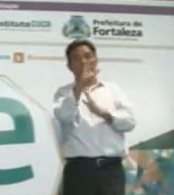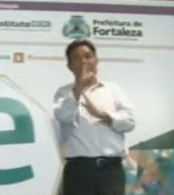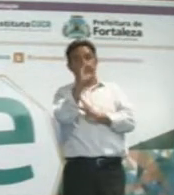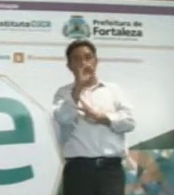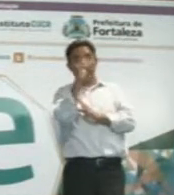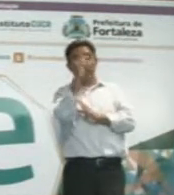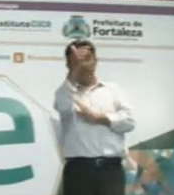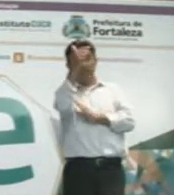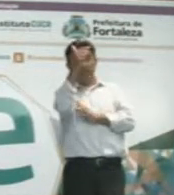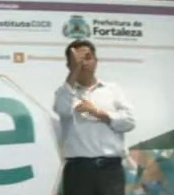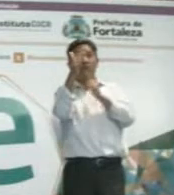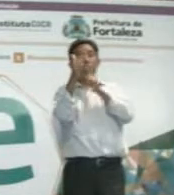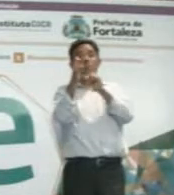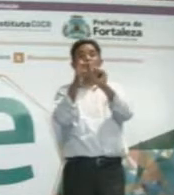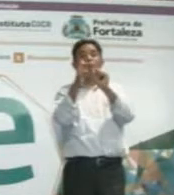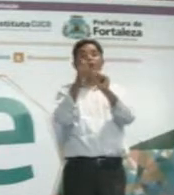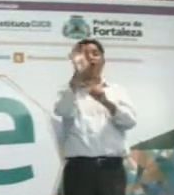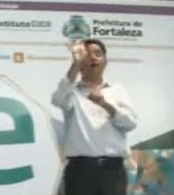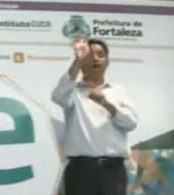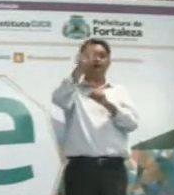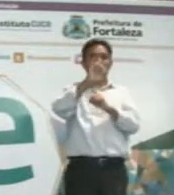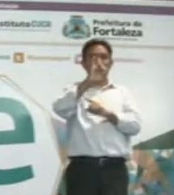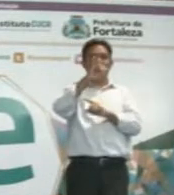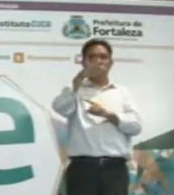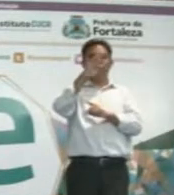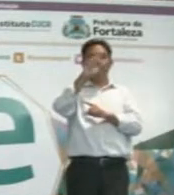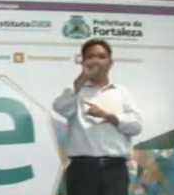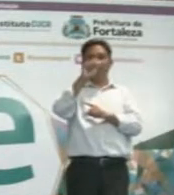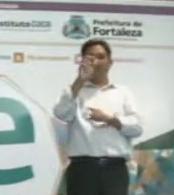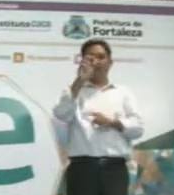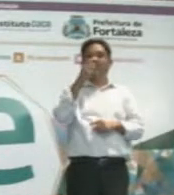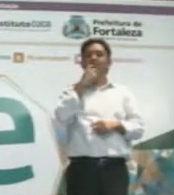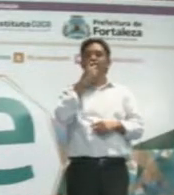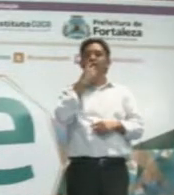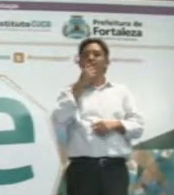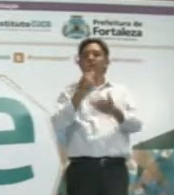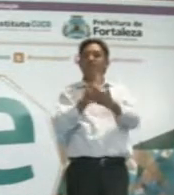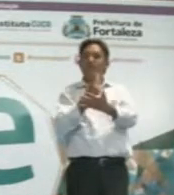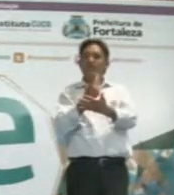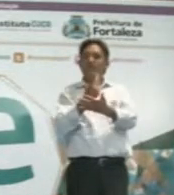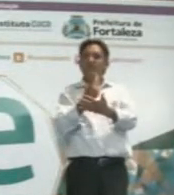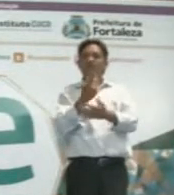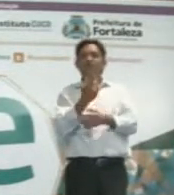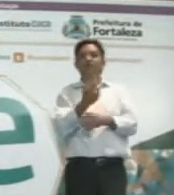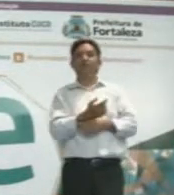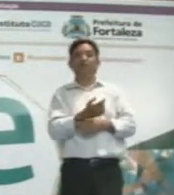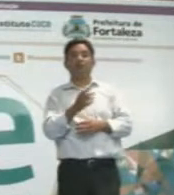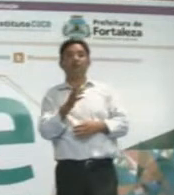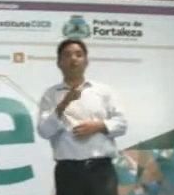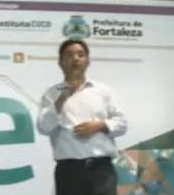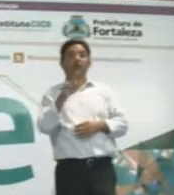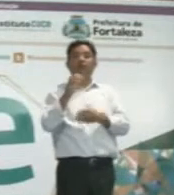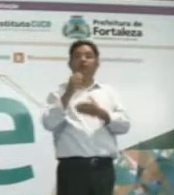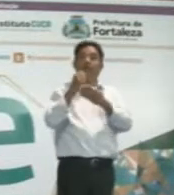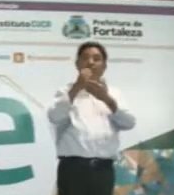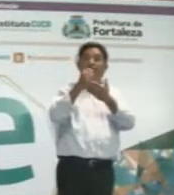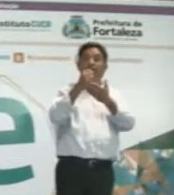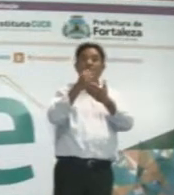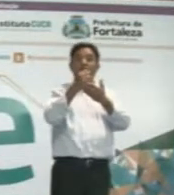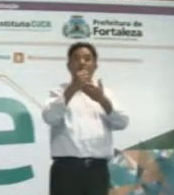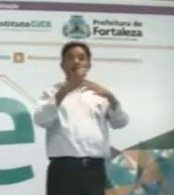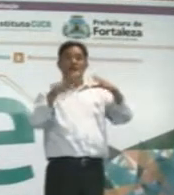ele consegue absorver esse infravermelho. E o que é que ocorre? Isso acaba contribuindo para o aumento